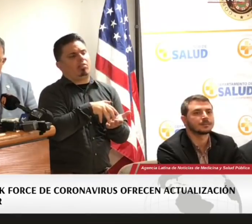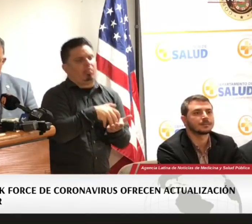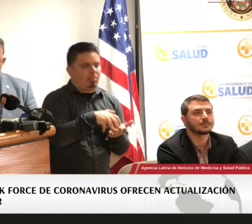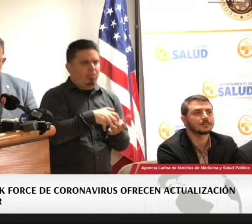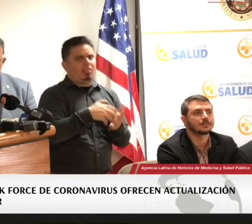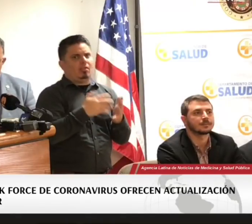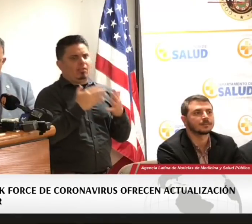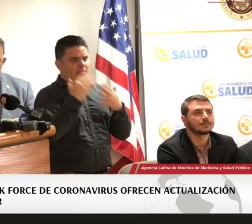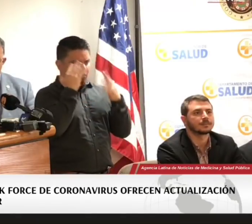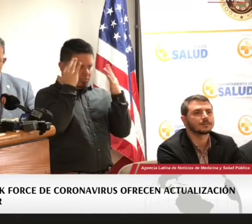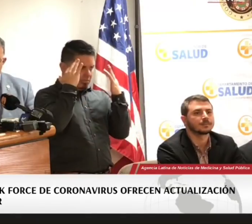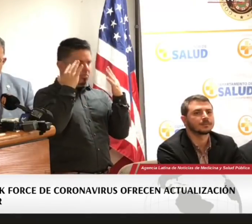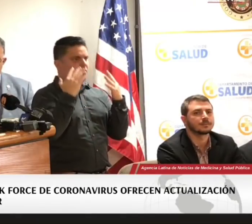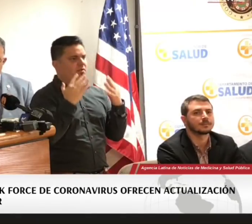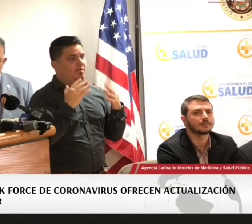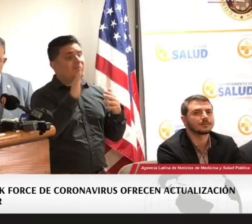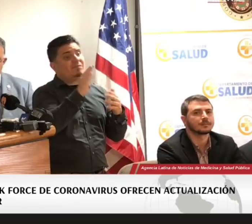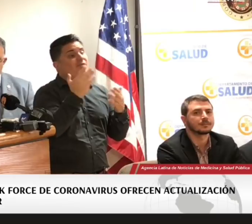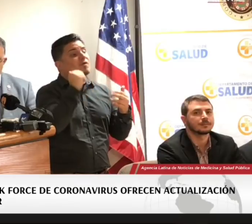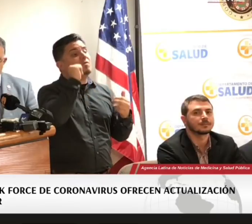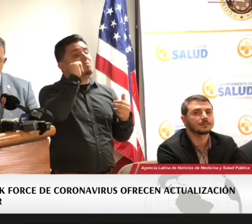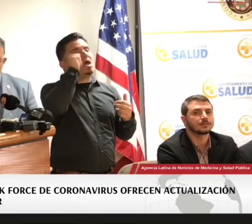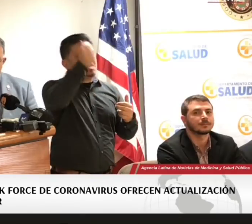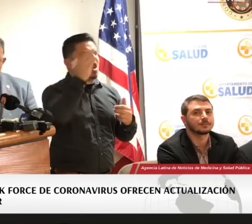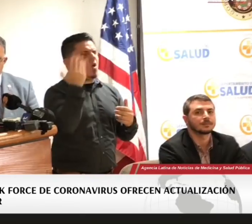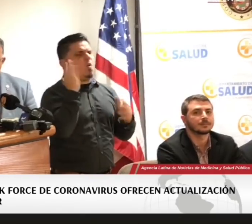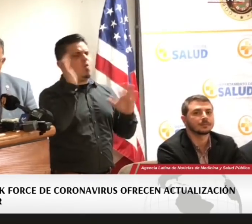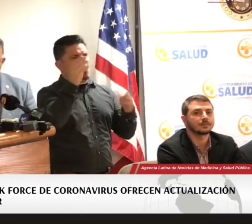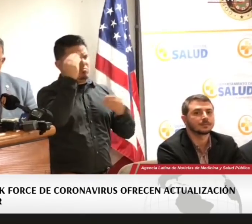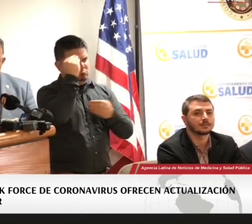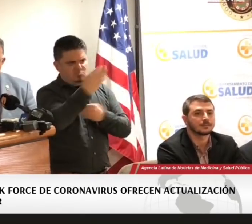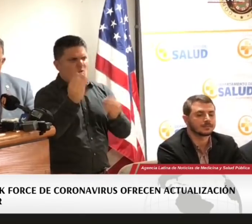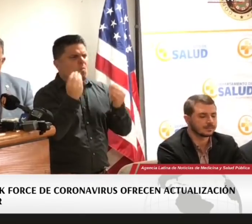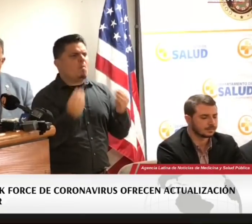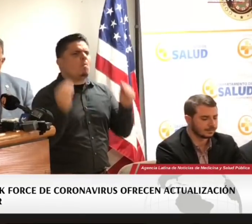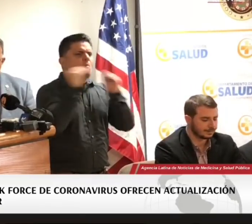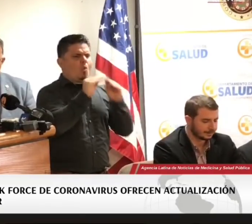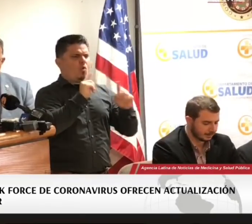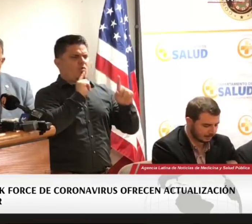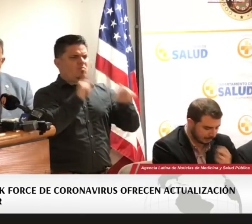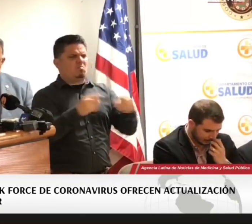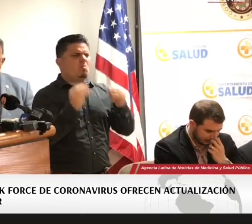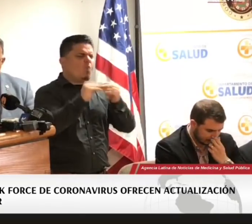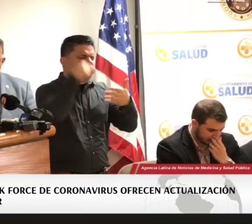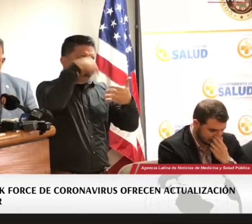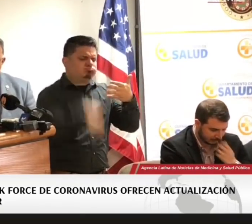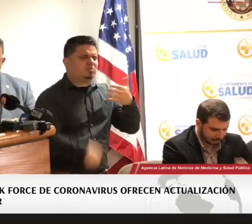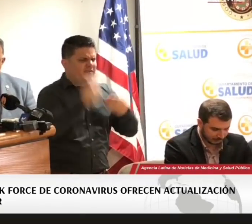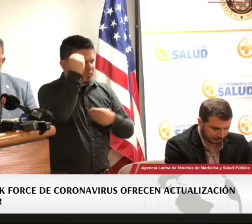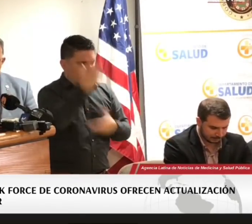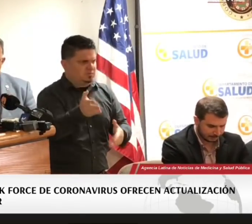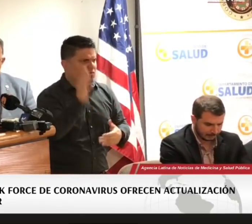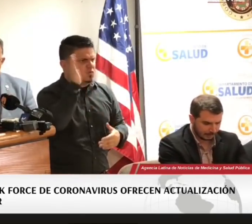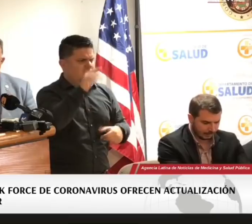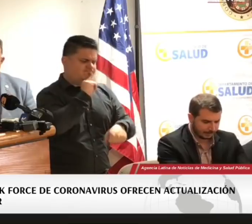y el día de mañana vamos a recibir unas nuevas directrices con relación a cómo nos vamos a asegurar de que nuestros adultos mayores estén